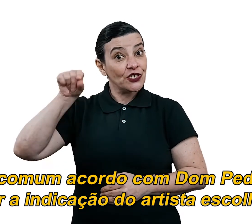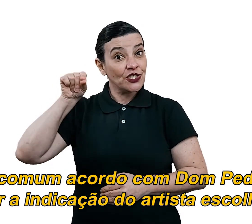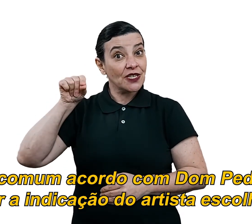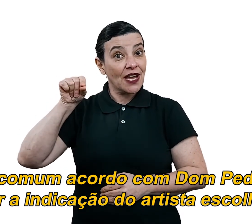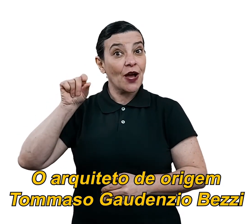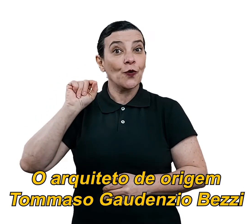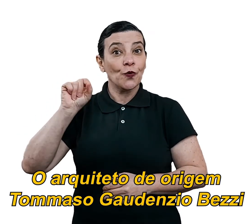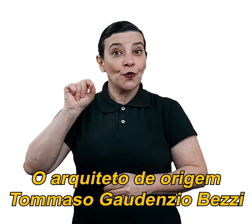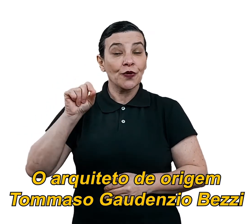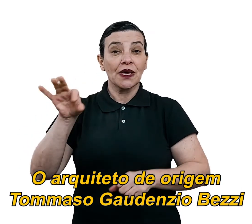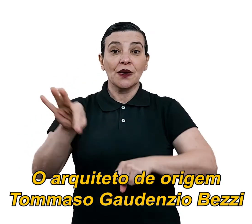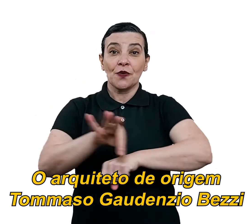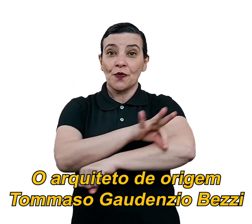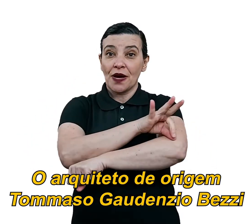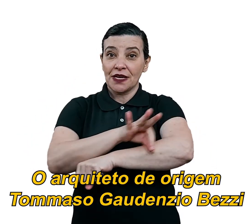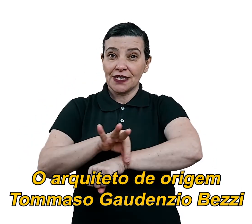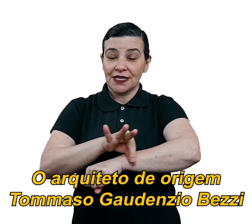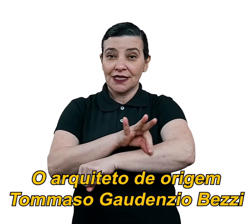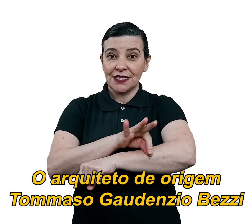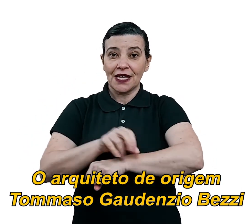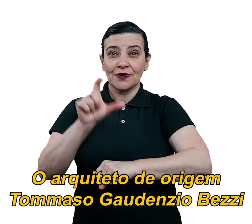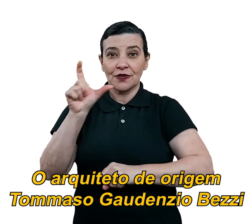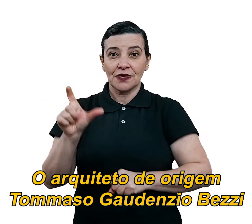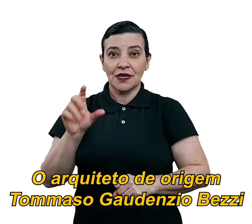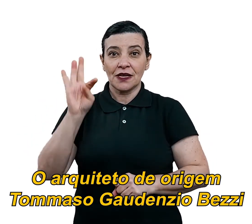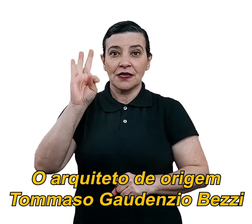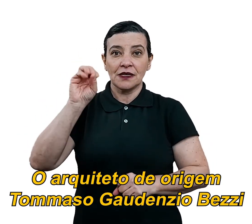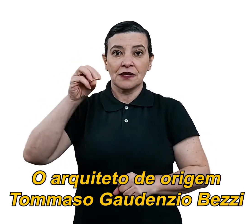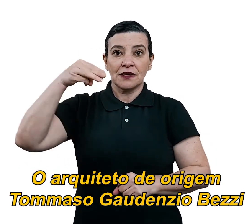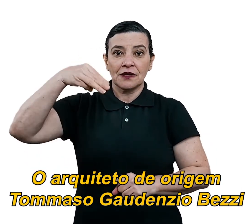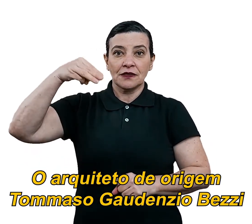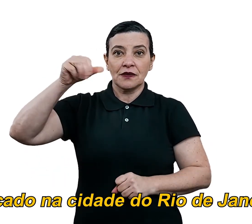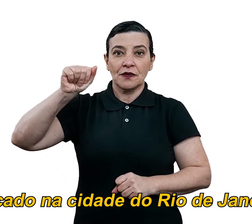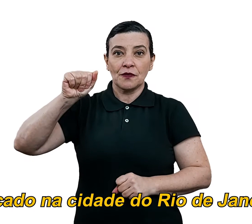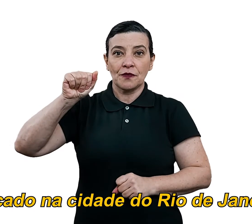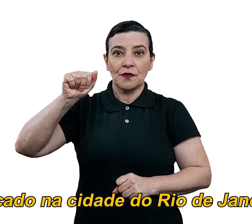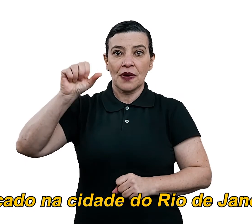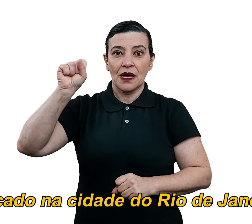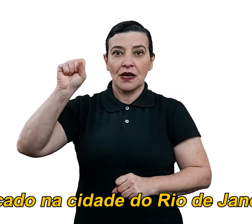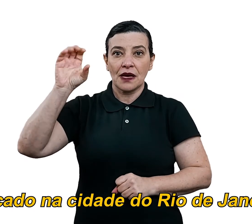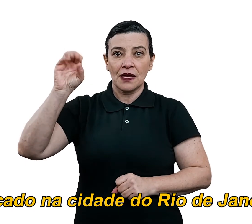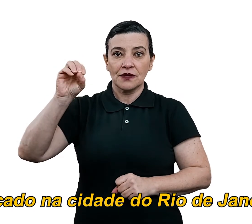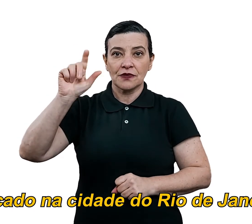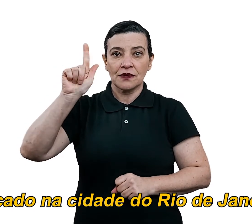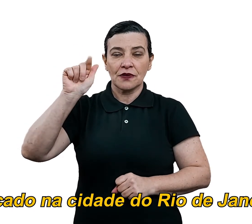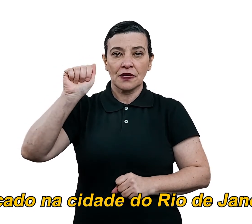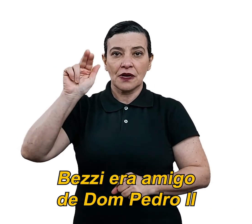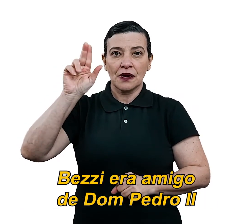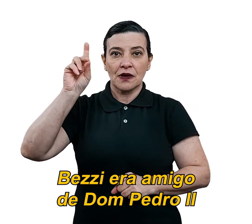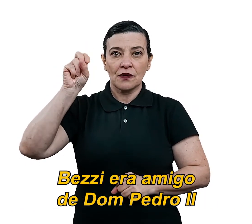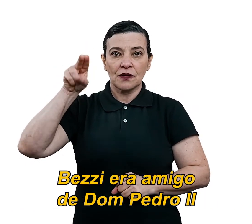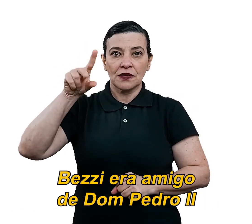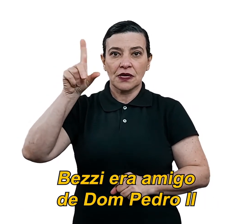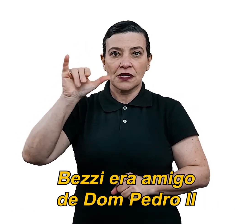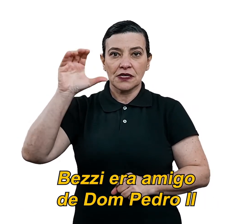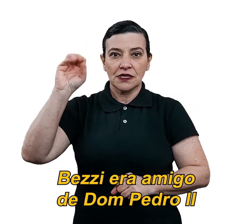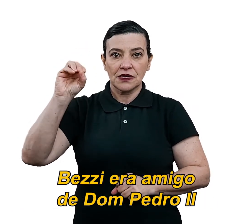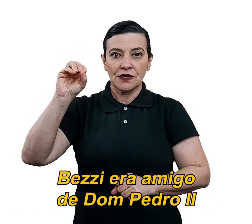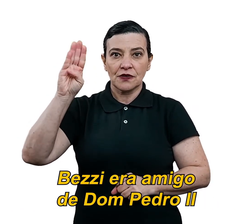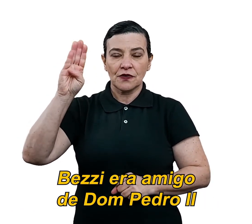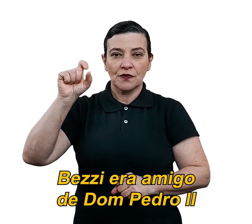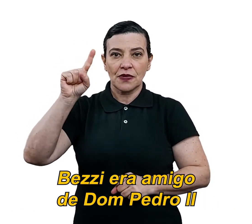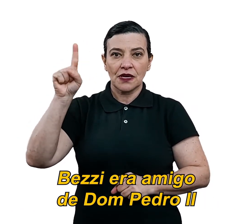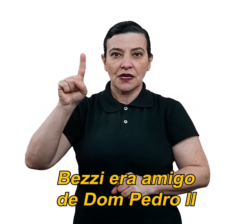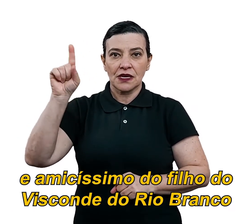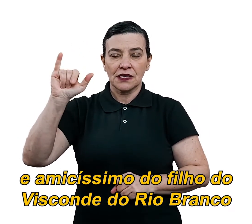artista escolhido, o arquiteto de origem Tommaso Gaudenzio Bezzi, radicado na cidade do Rio de Janeiro. Bezzi era amiga de